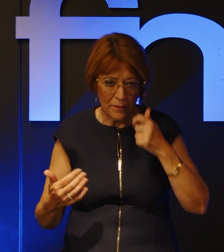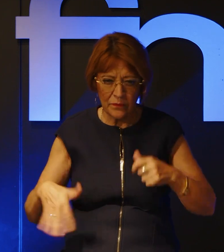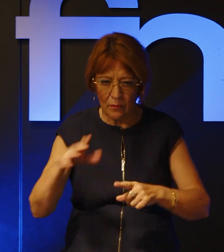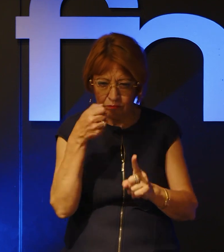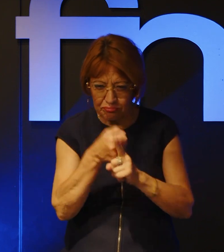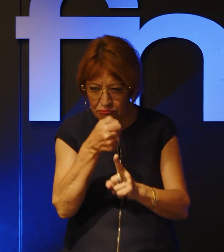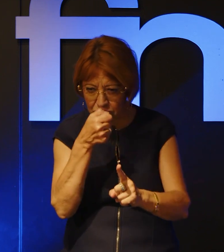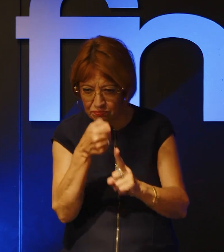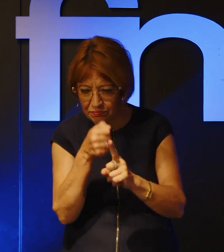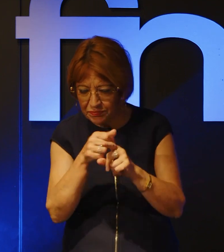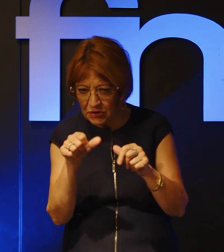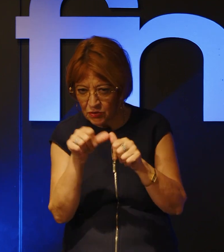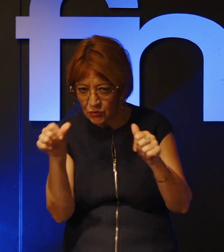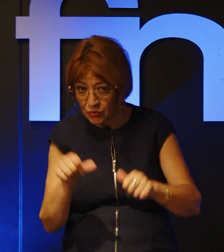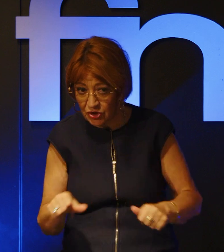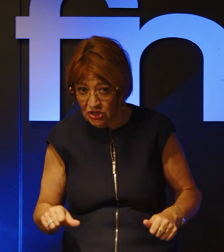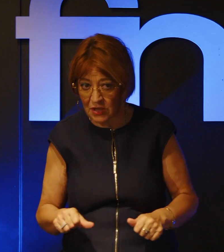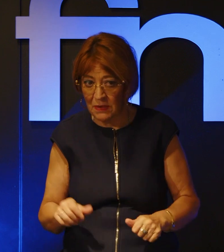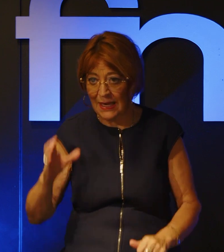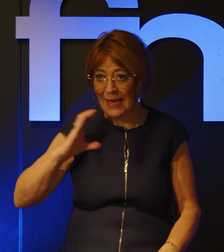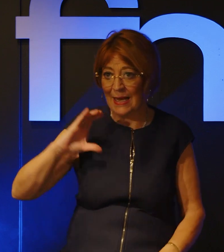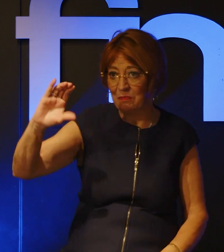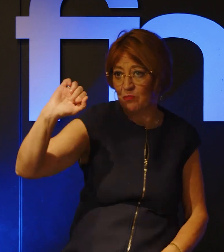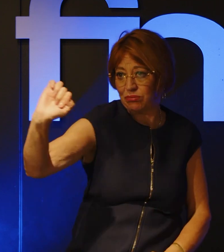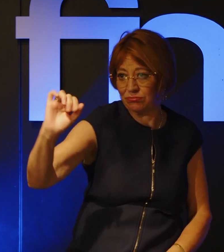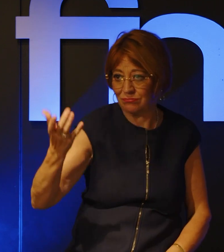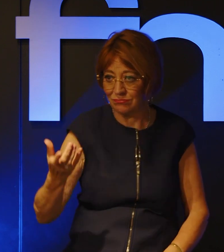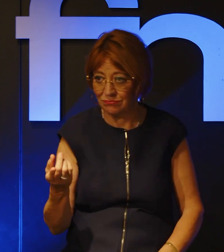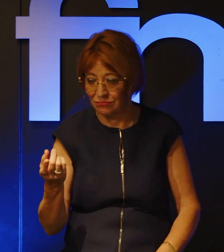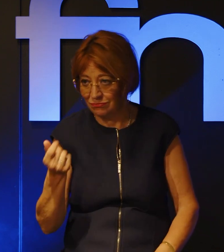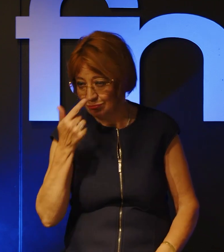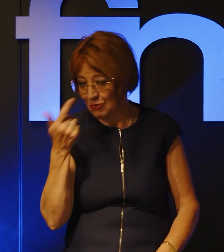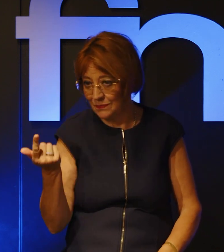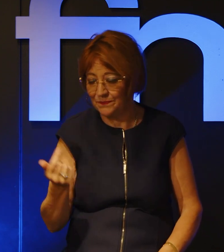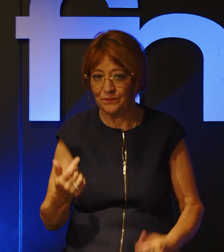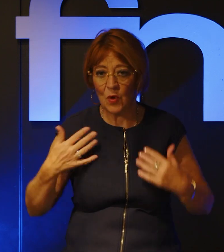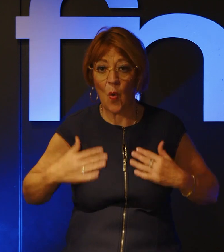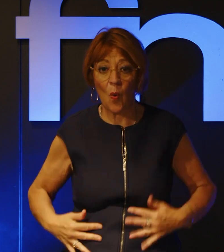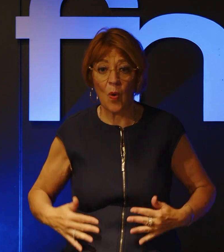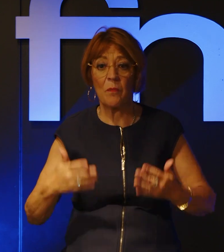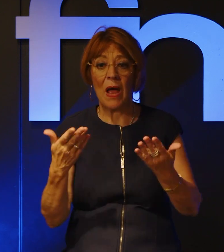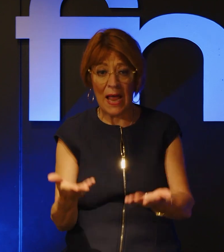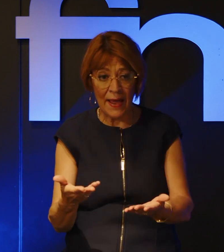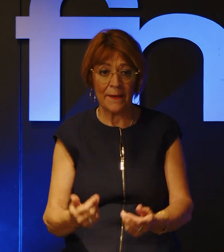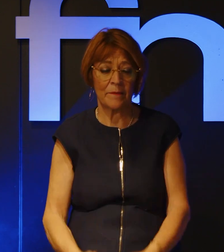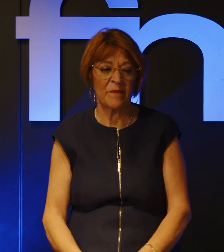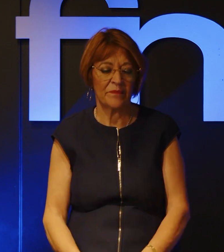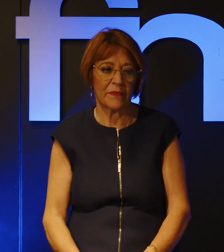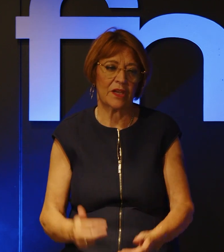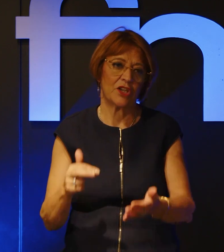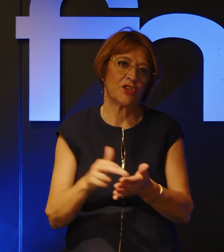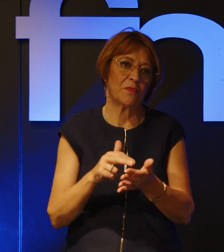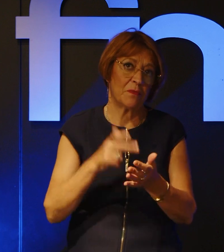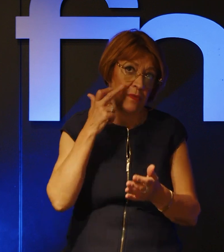batalha do sistema capitalista o corpo é esperemos